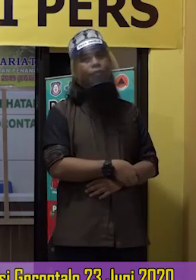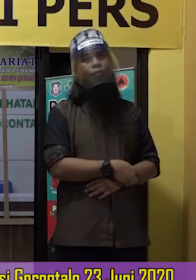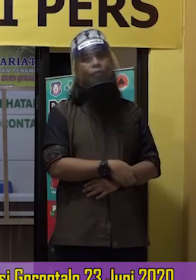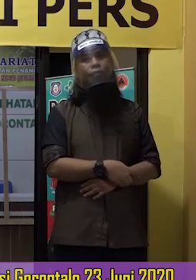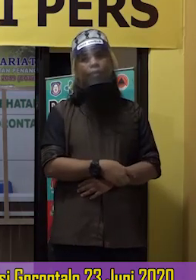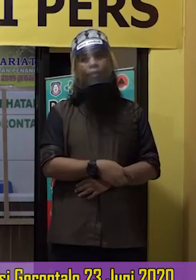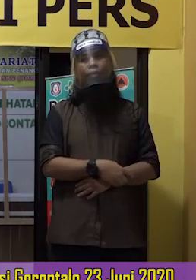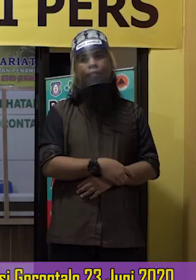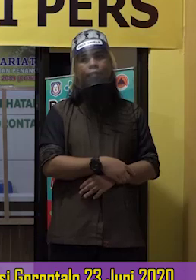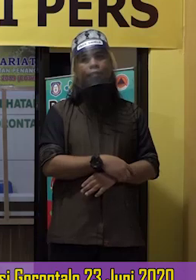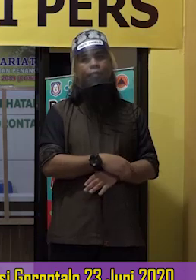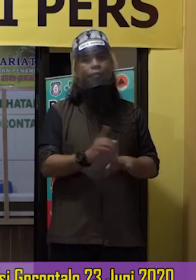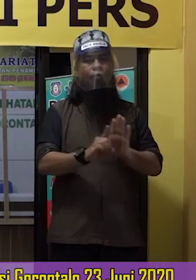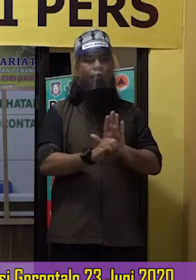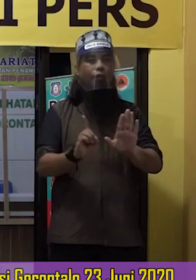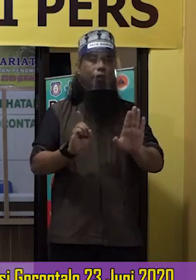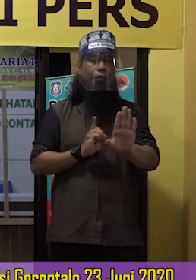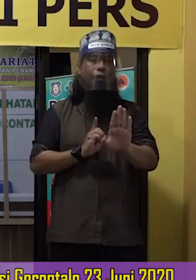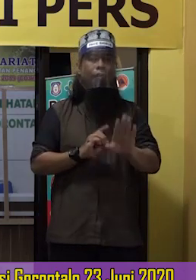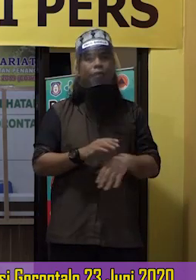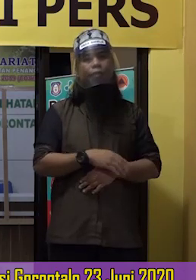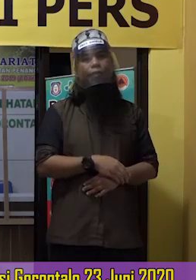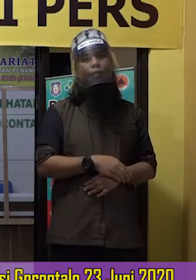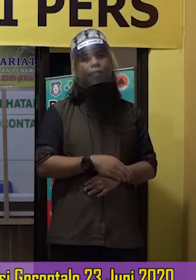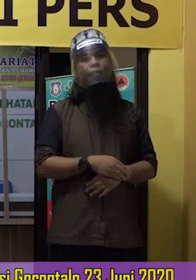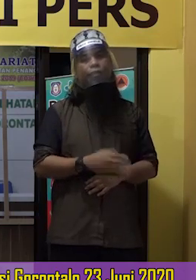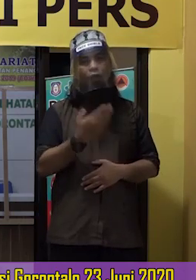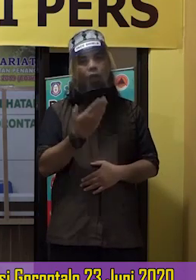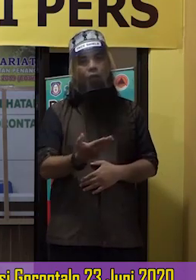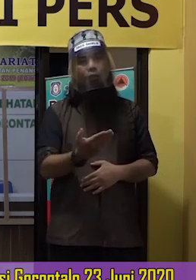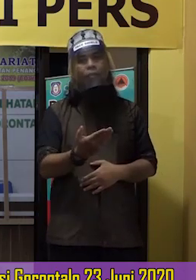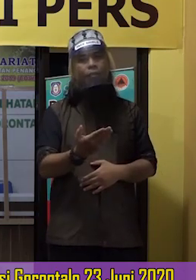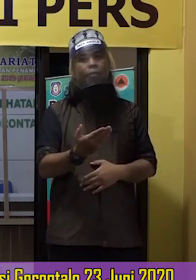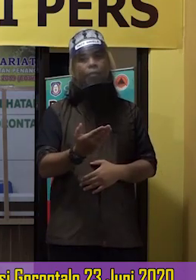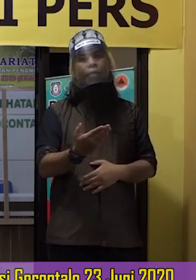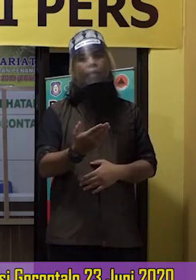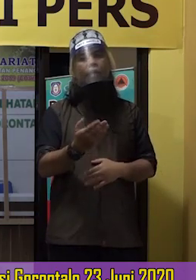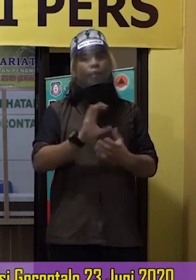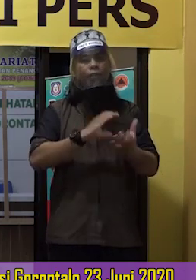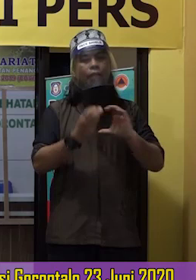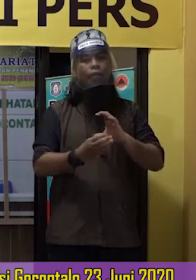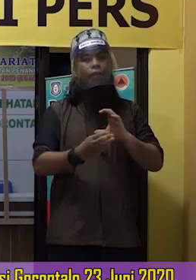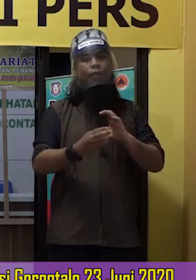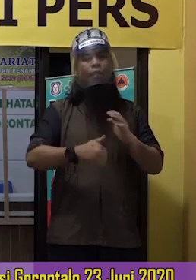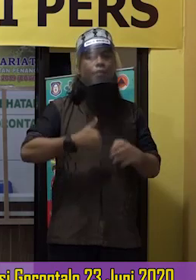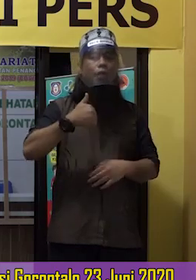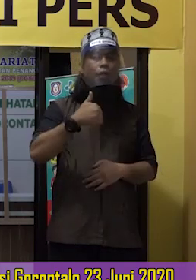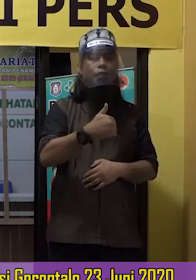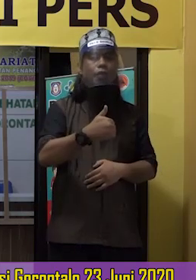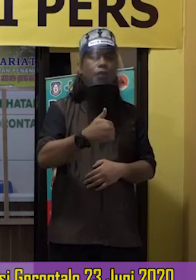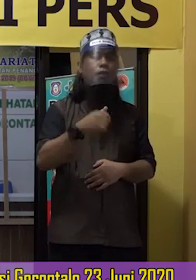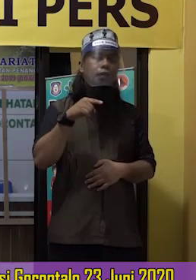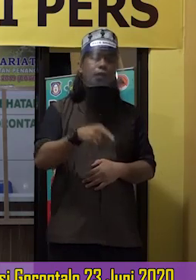yang terakhir, apa indikator keberhasilan dari karantina mandiri ini? Apabila